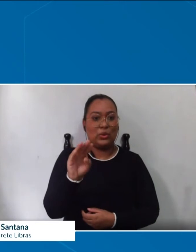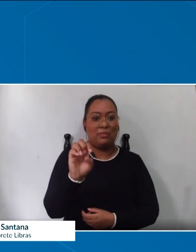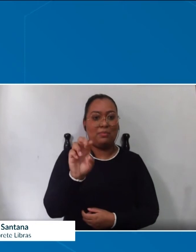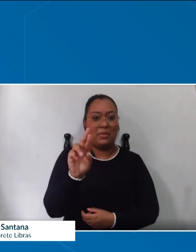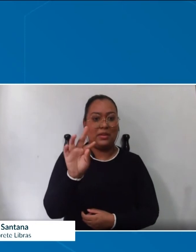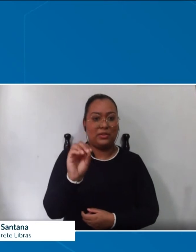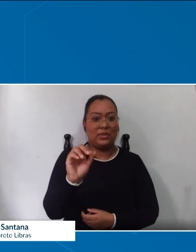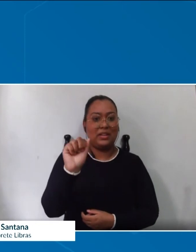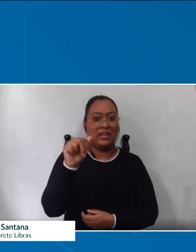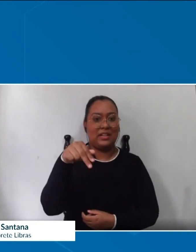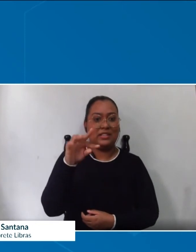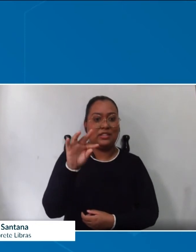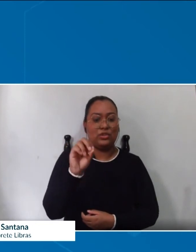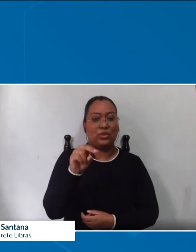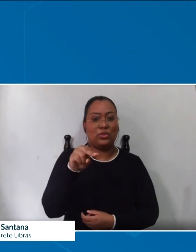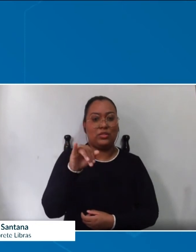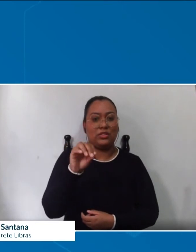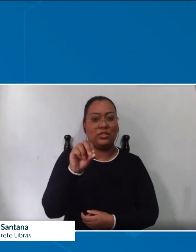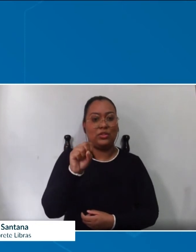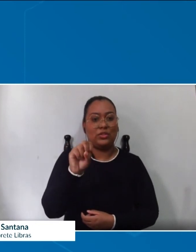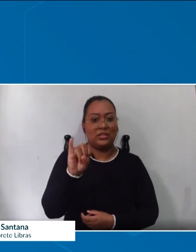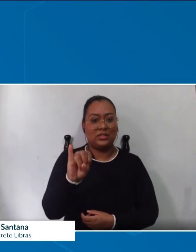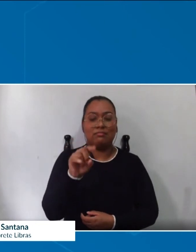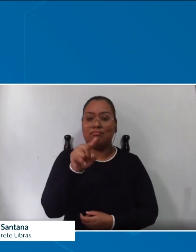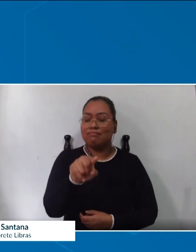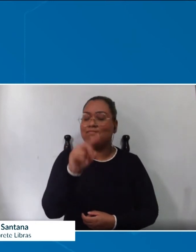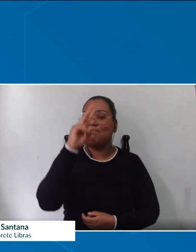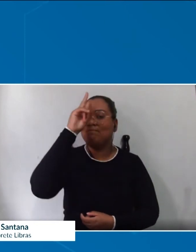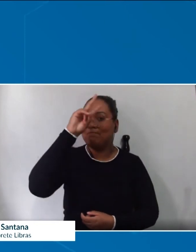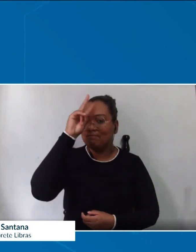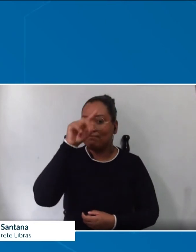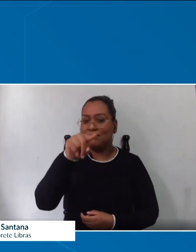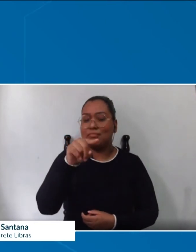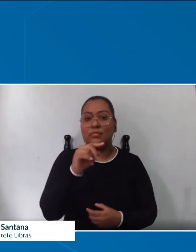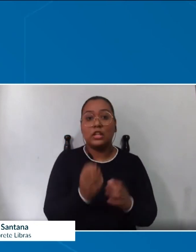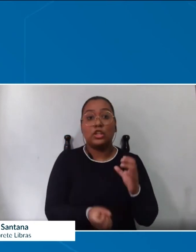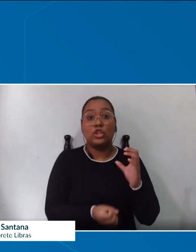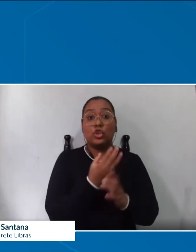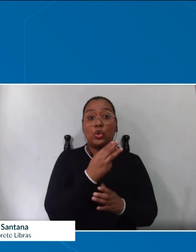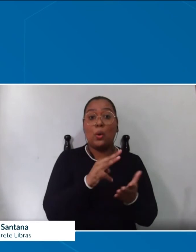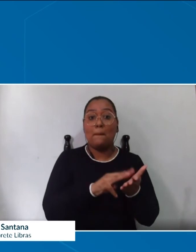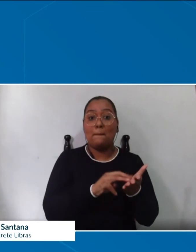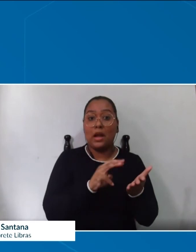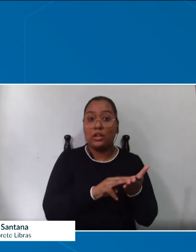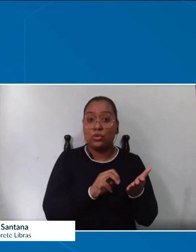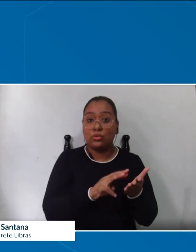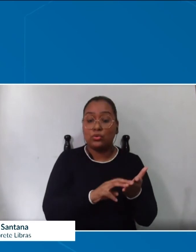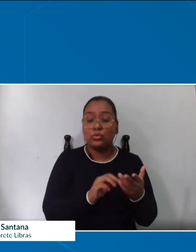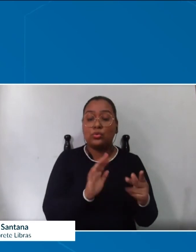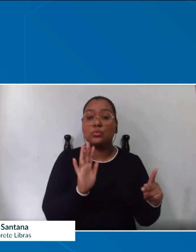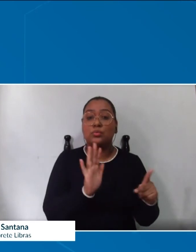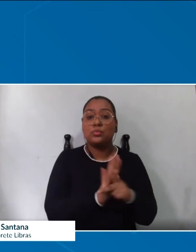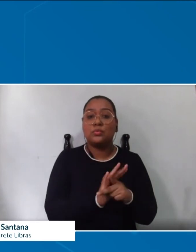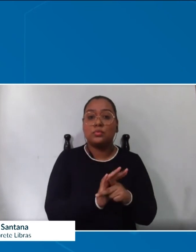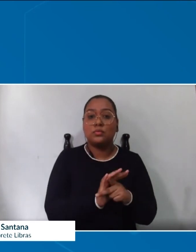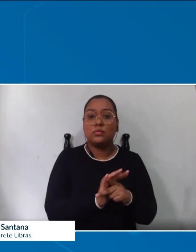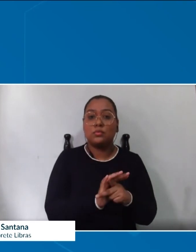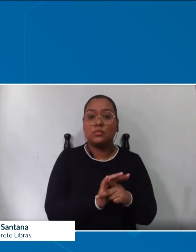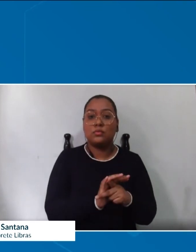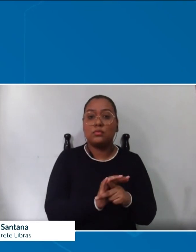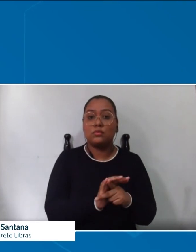a parte até, só lembrando que ele desenvolveu um método de chegar